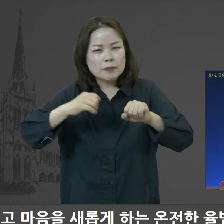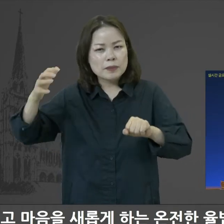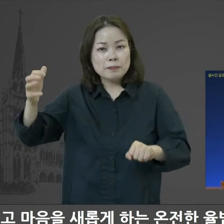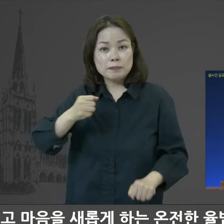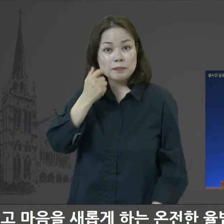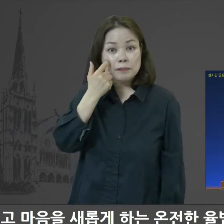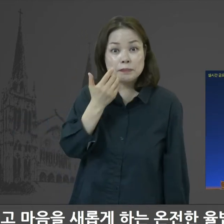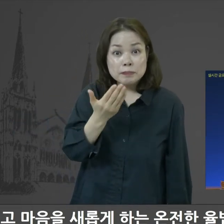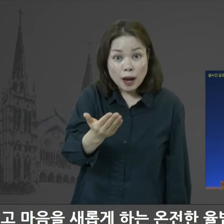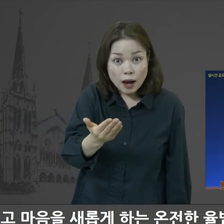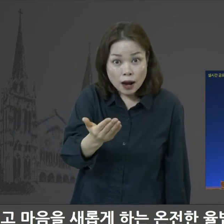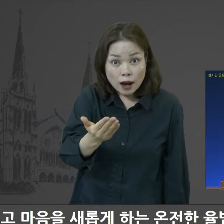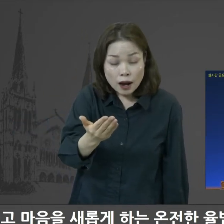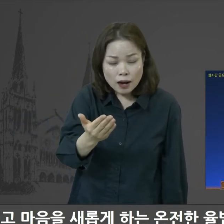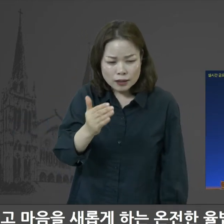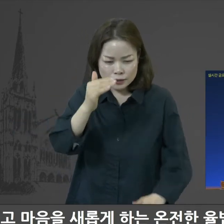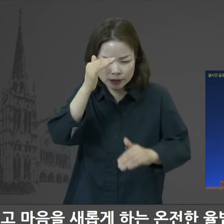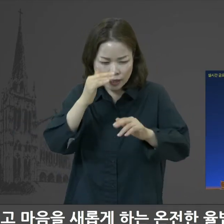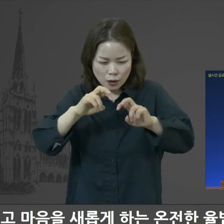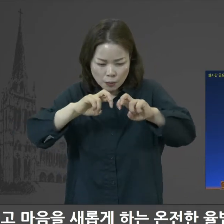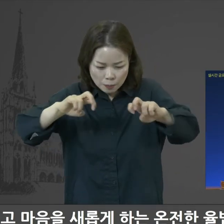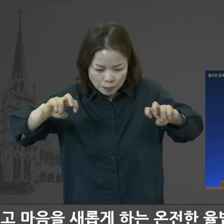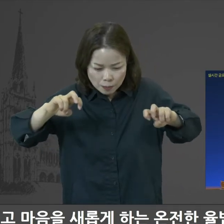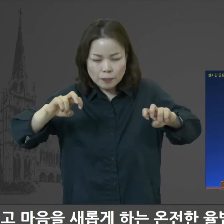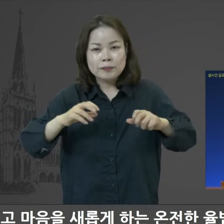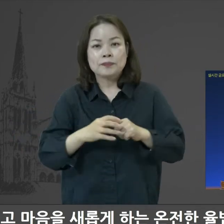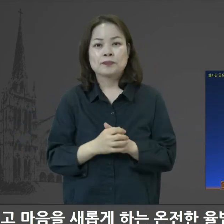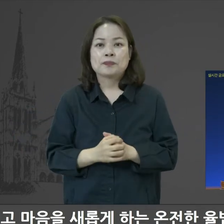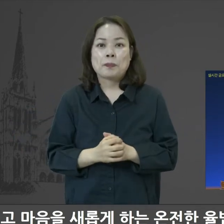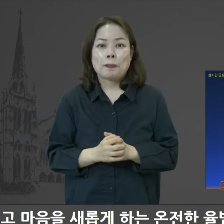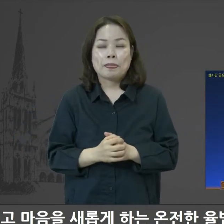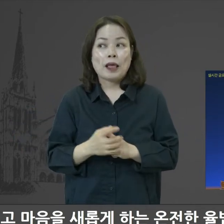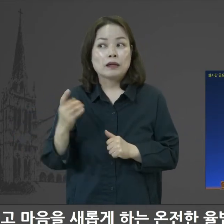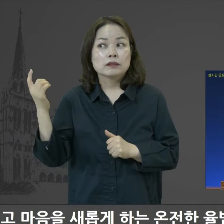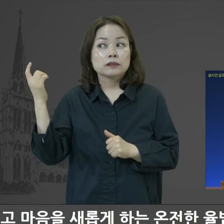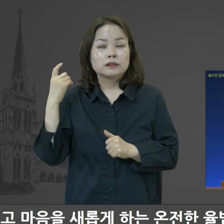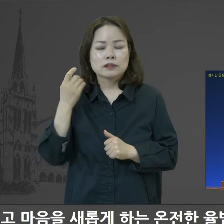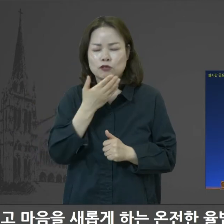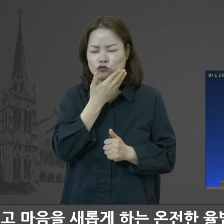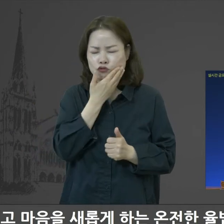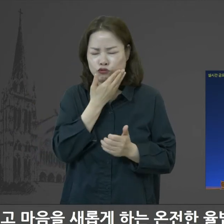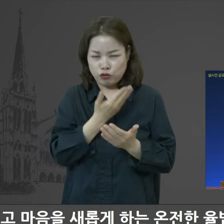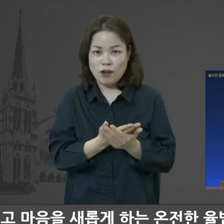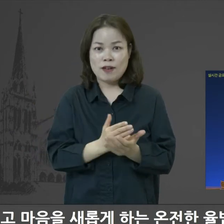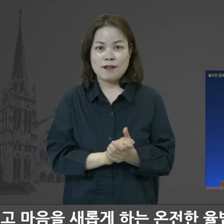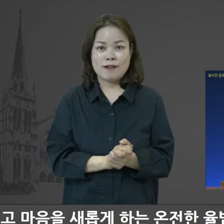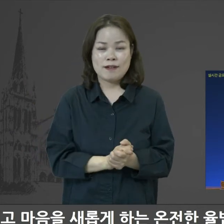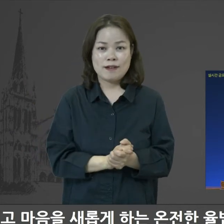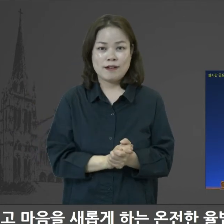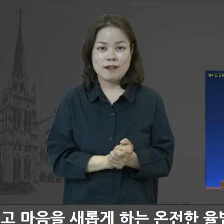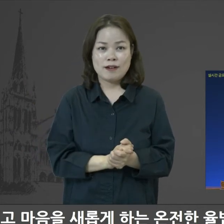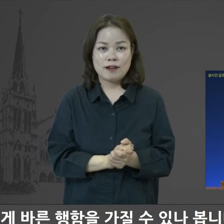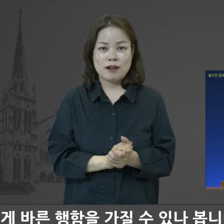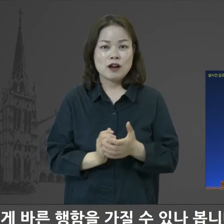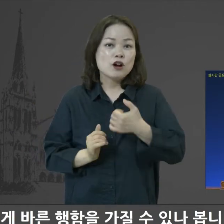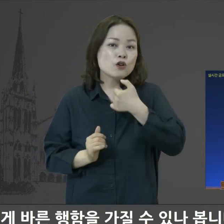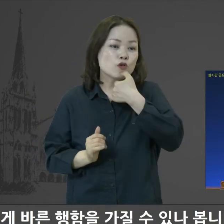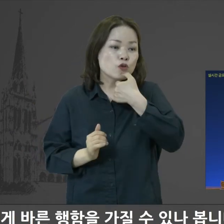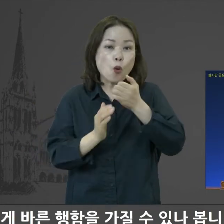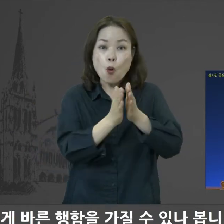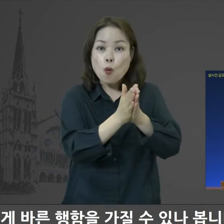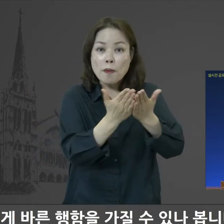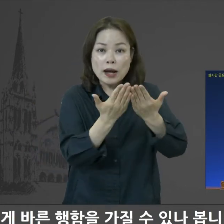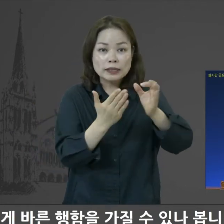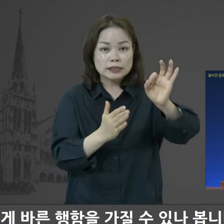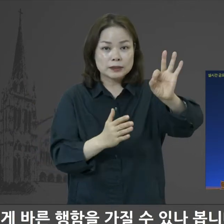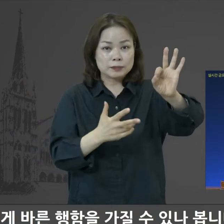오늘 본문을 통해서 조금 더 살펴보기 원합니다. 듣는 게 굉장히 중요합니다. 이제 로마서